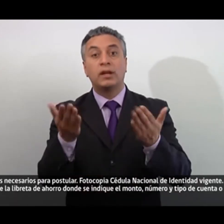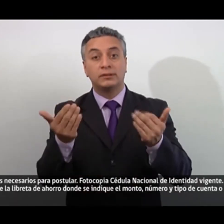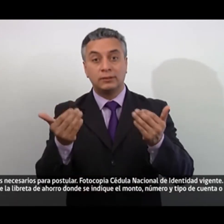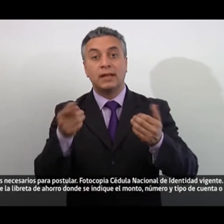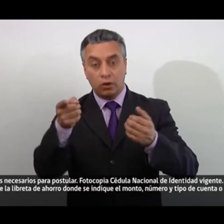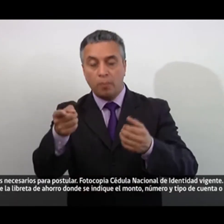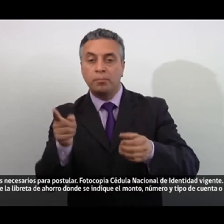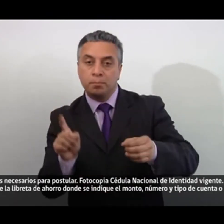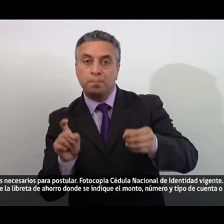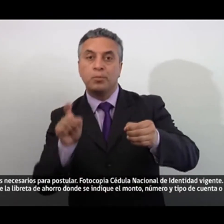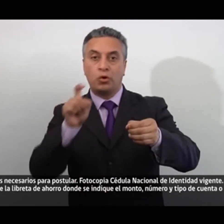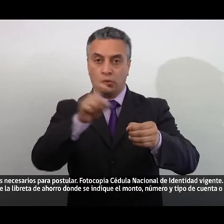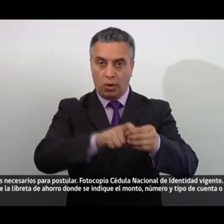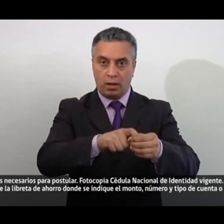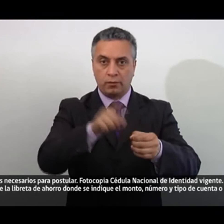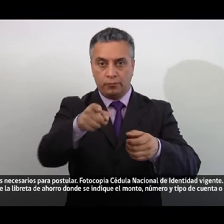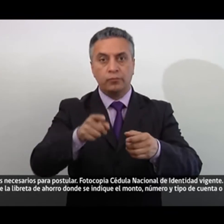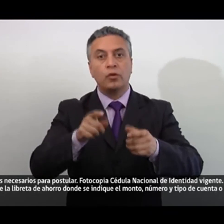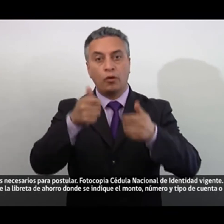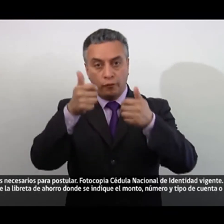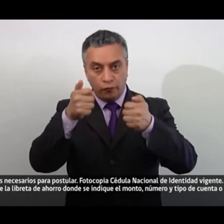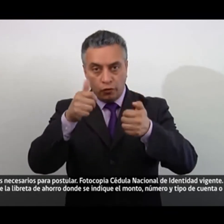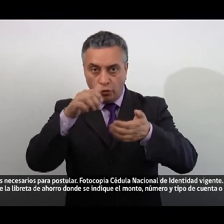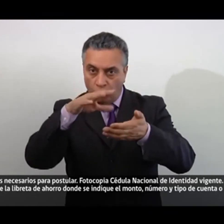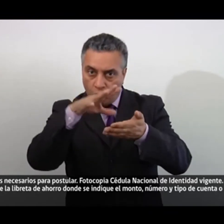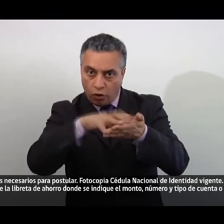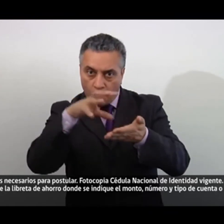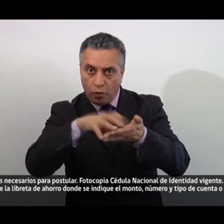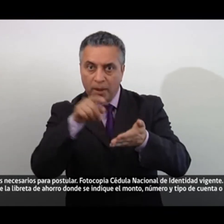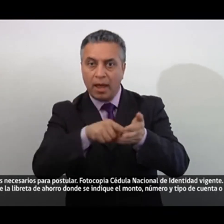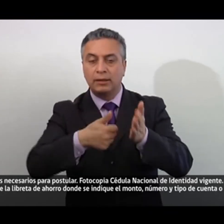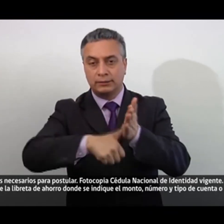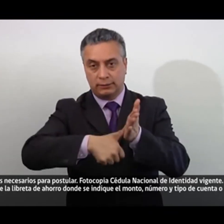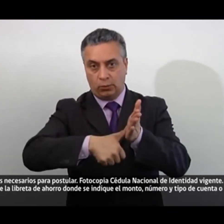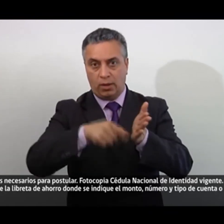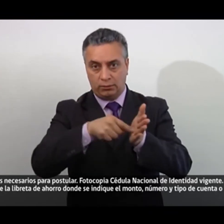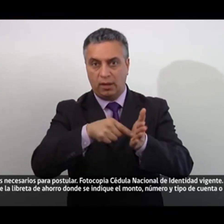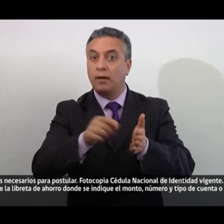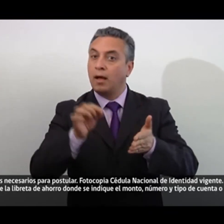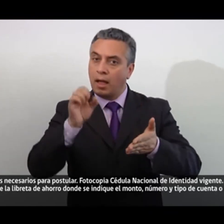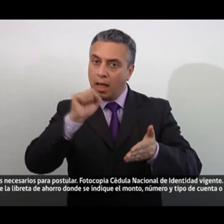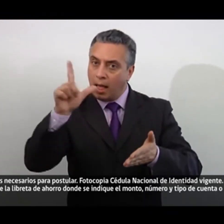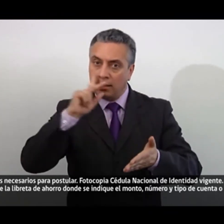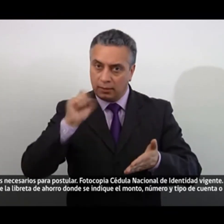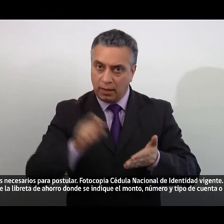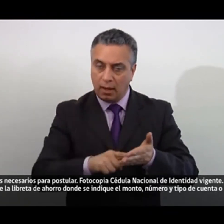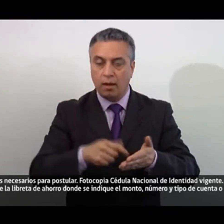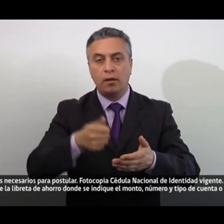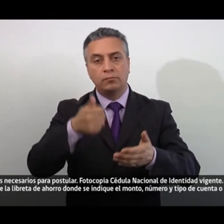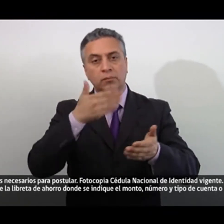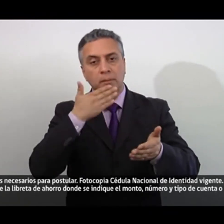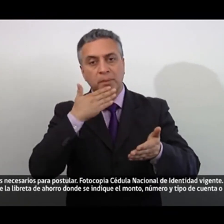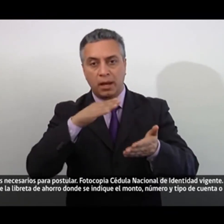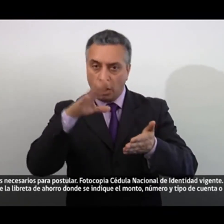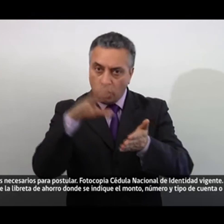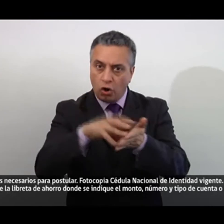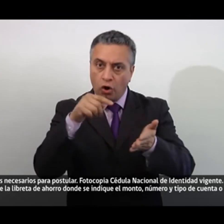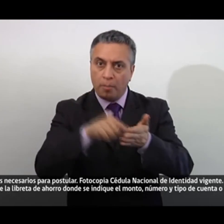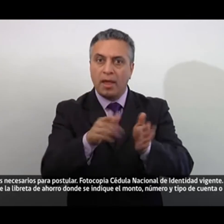Documentos necesarios para postular. Fotocopia Cédula Nacional de Identidad vigente. Fotocopia de la